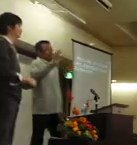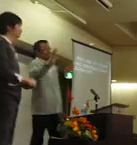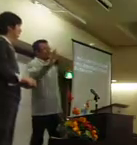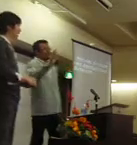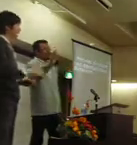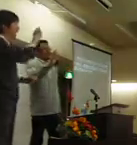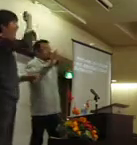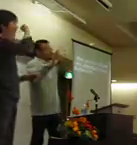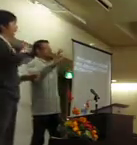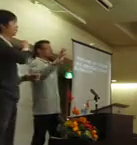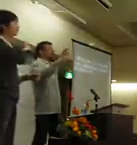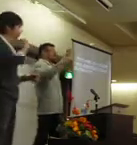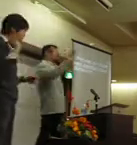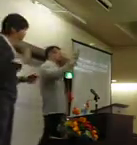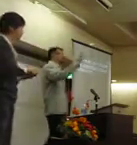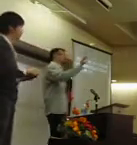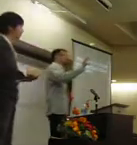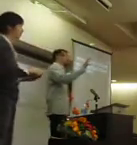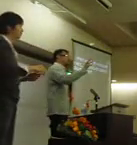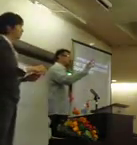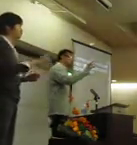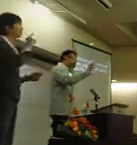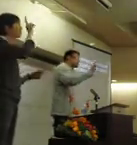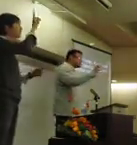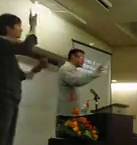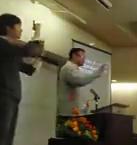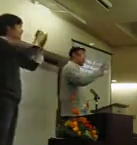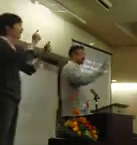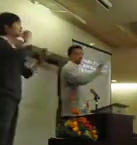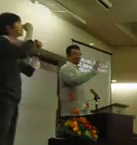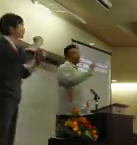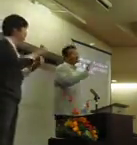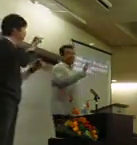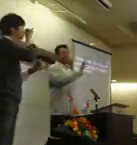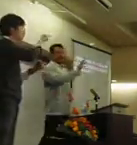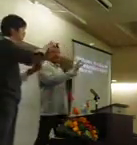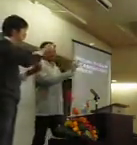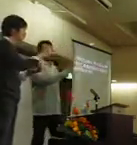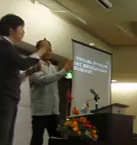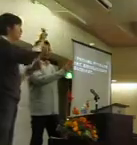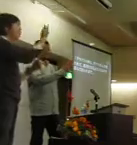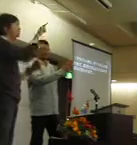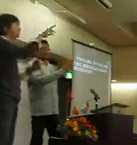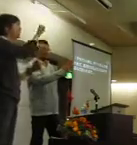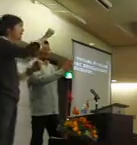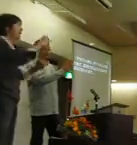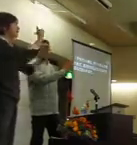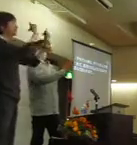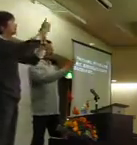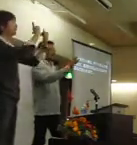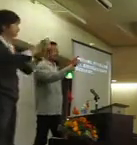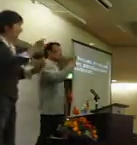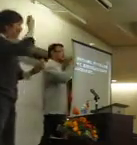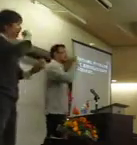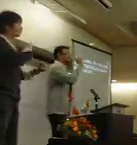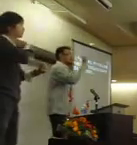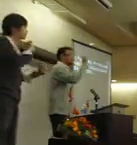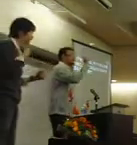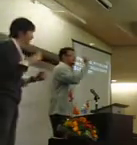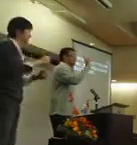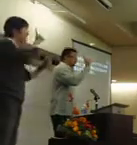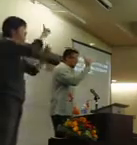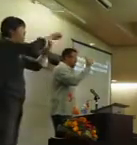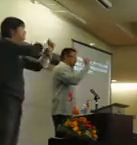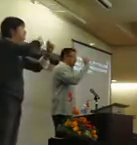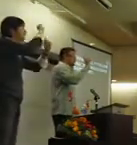カトリックの預言者がいます。その人はね、ホセアみたいなんですよ。カトリックでね、1